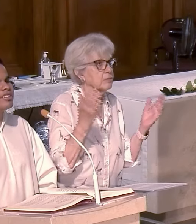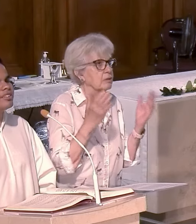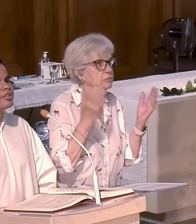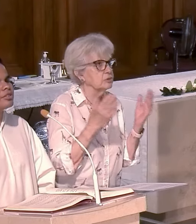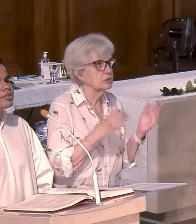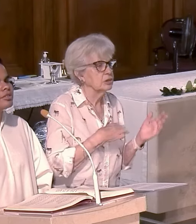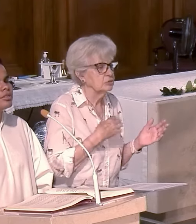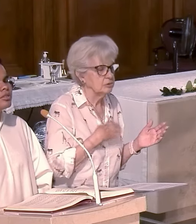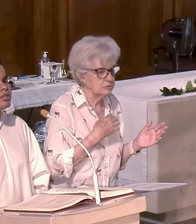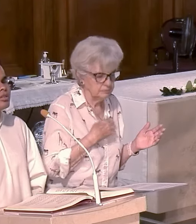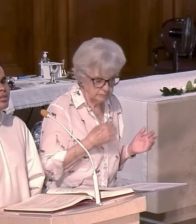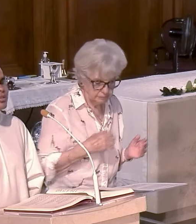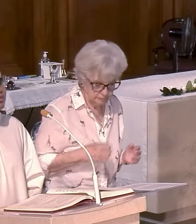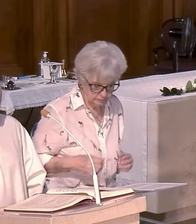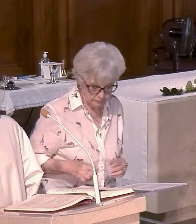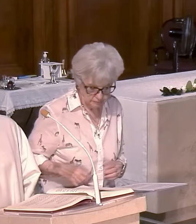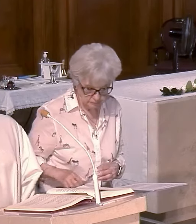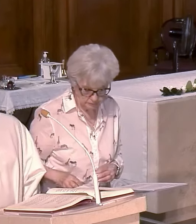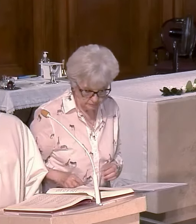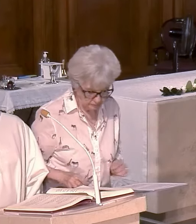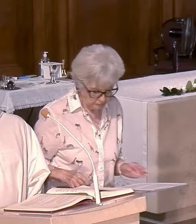Palabra de Dios.